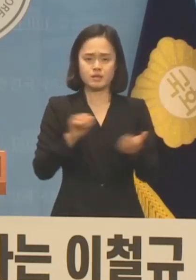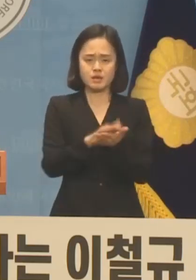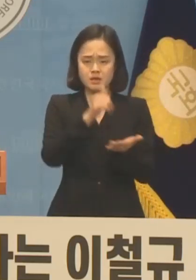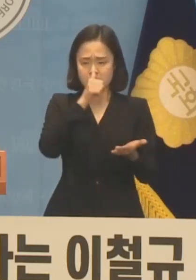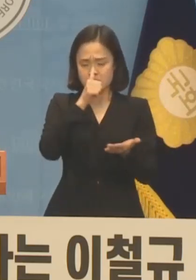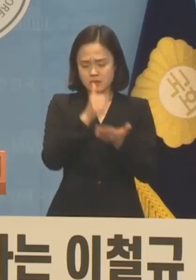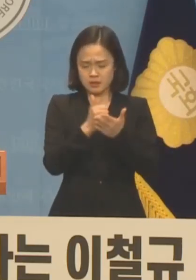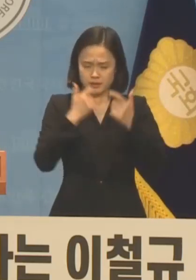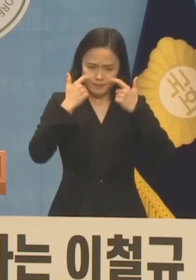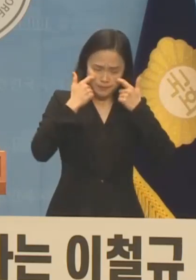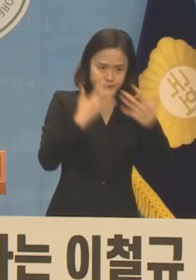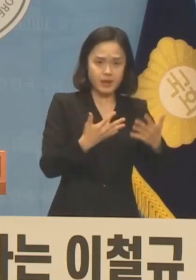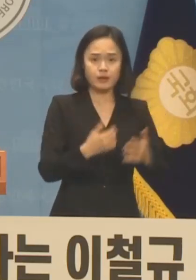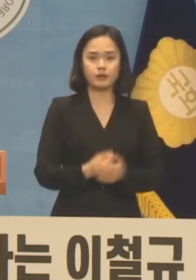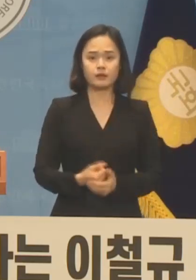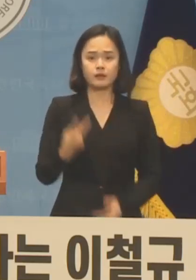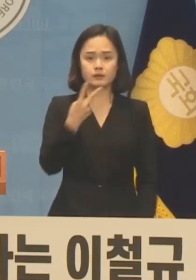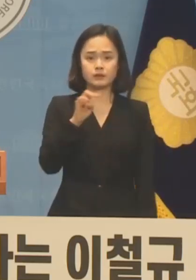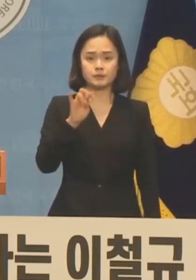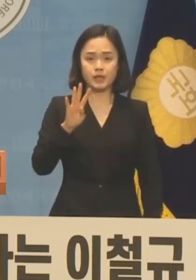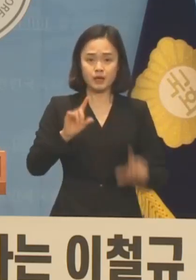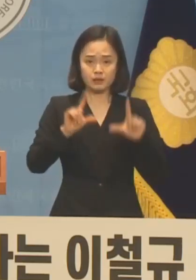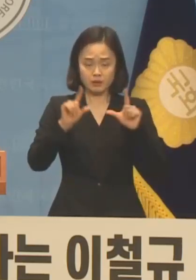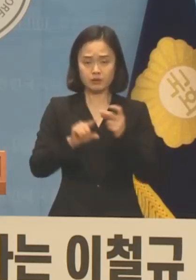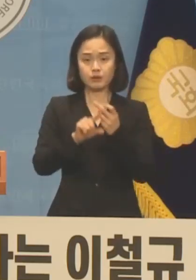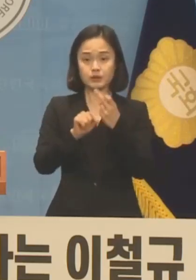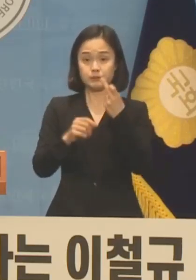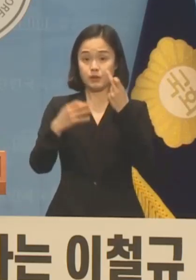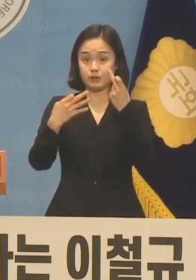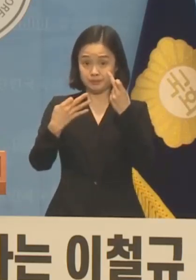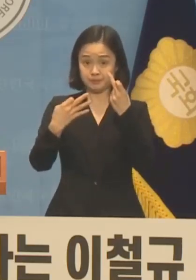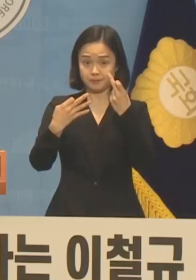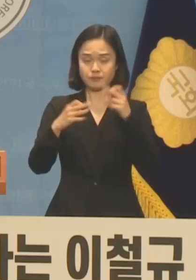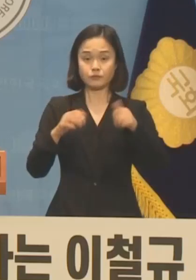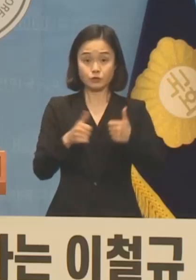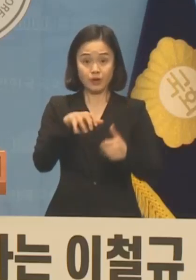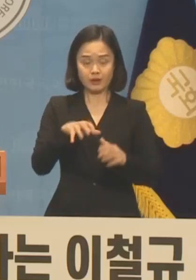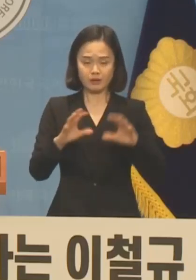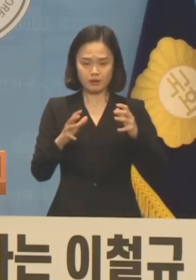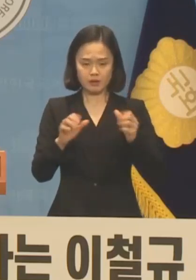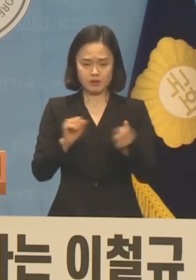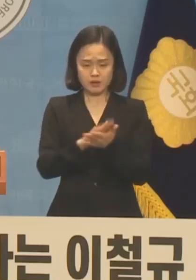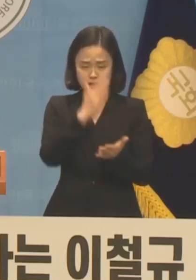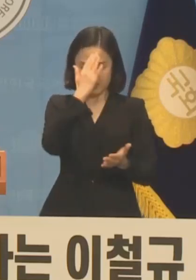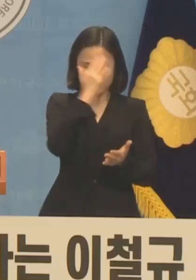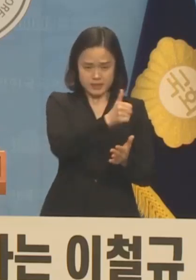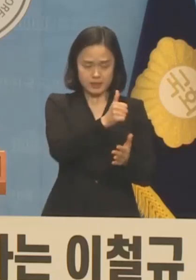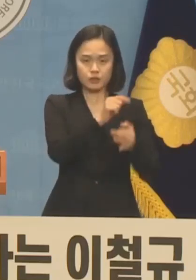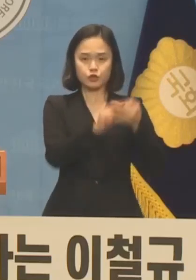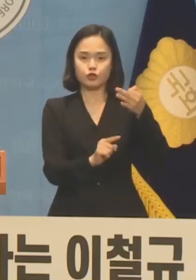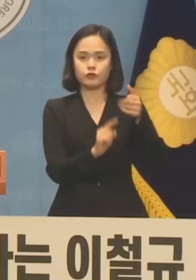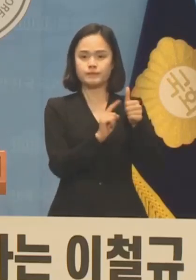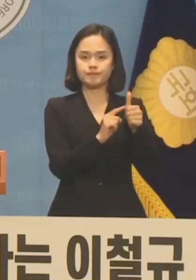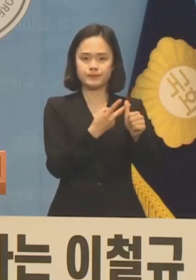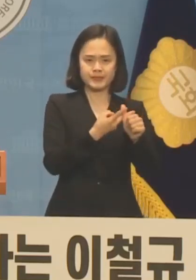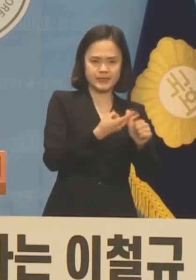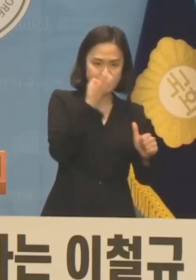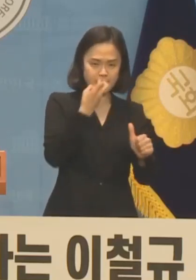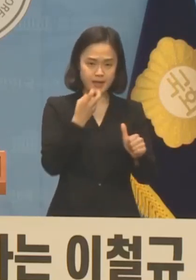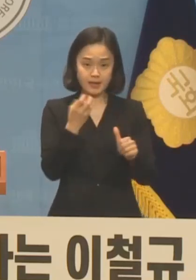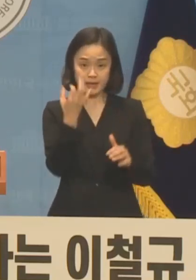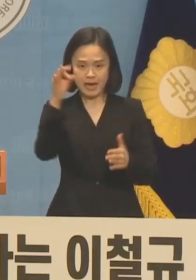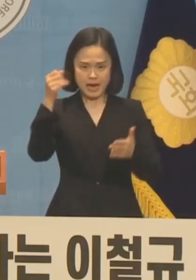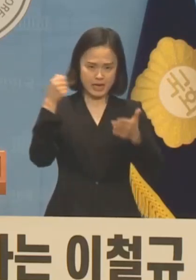저질렀습니다. 2024년 12월 14일 국회에서 내란 수괴가 된 대통령 윤석열에 대한 탄핵안이